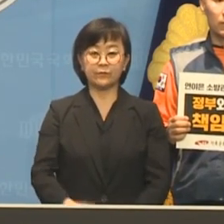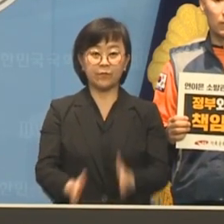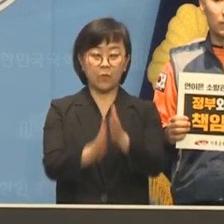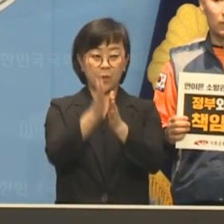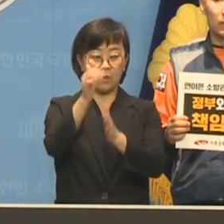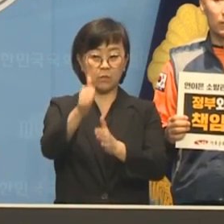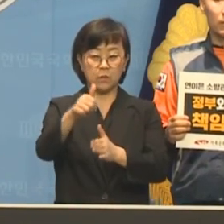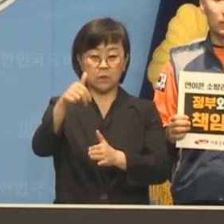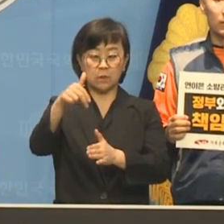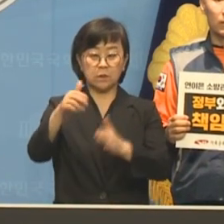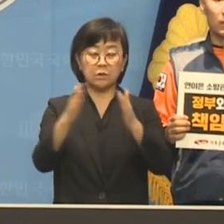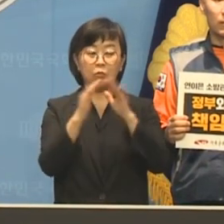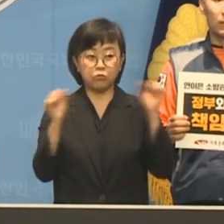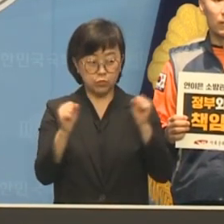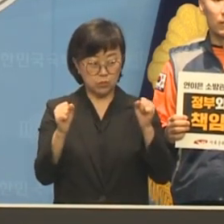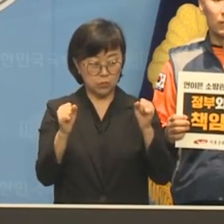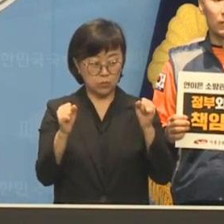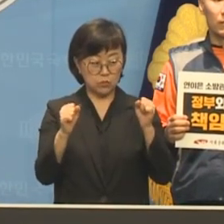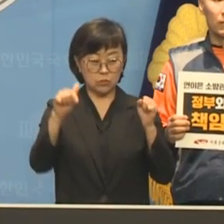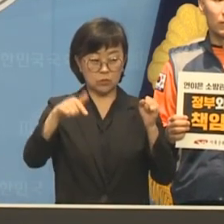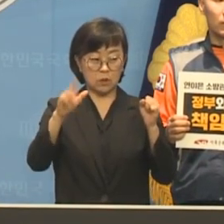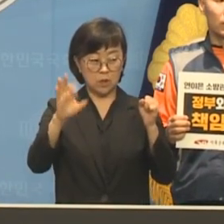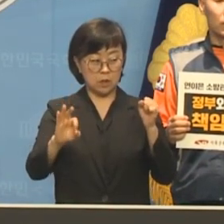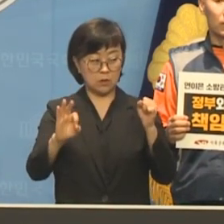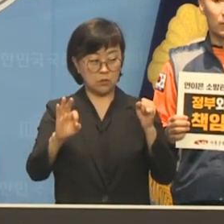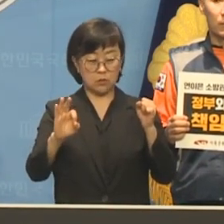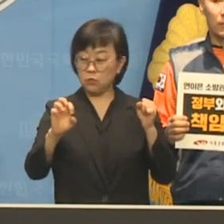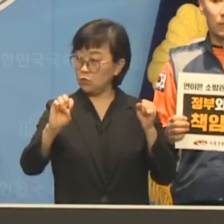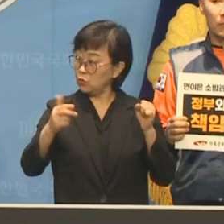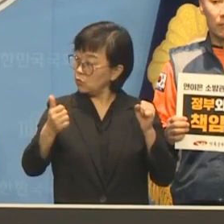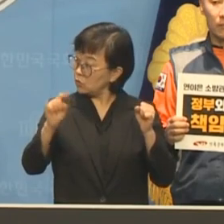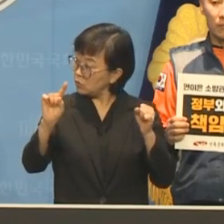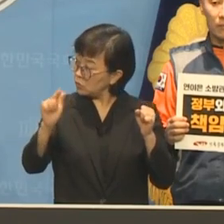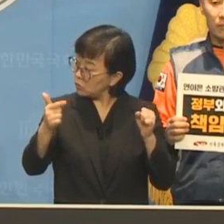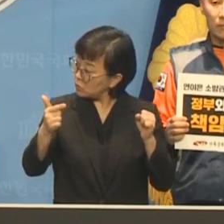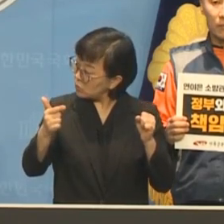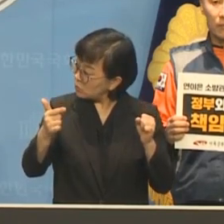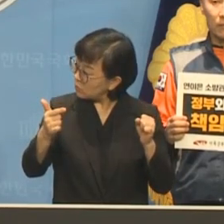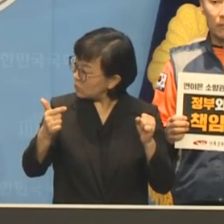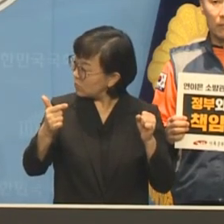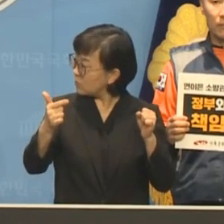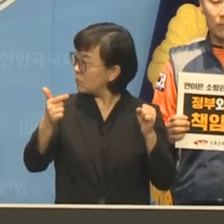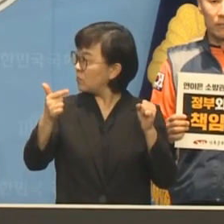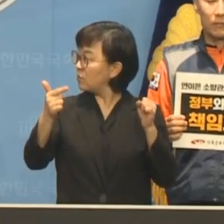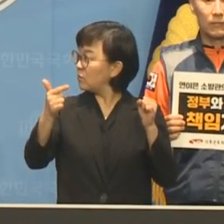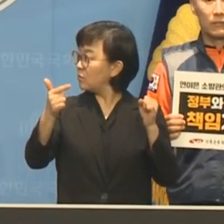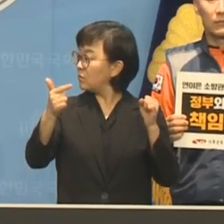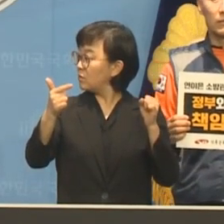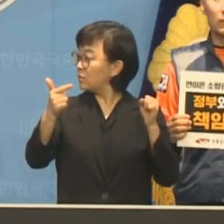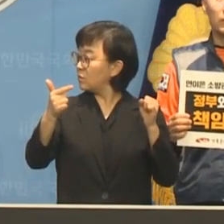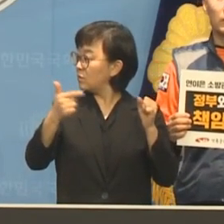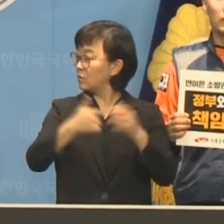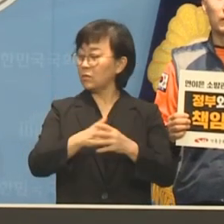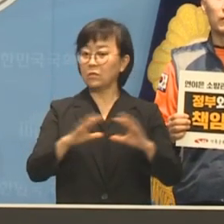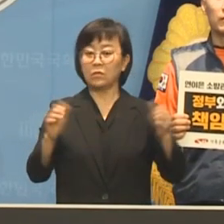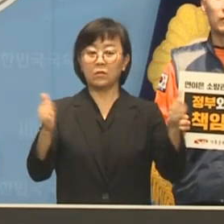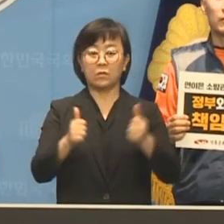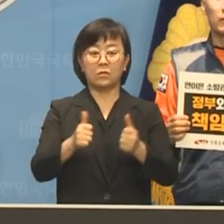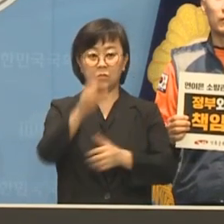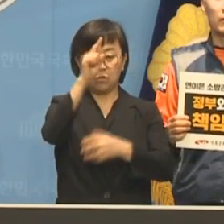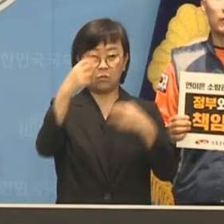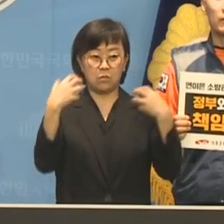소방본부 전북소방지부장 강윤환, 연륜 소방관 순직 국회와